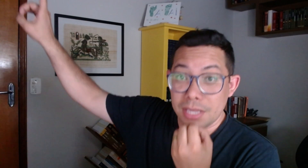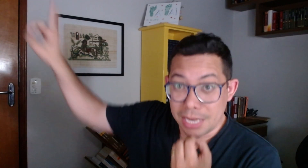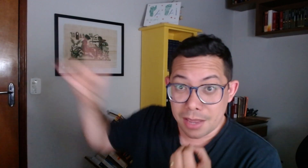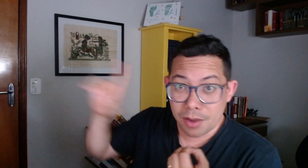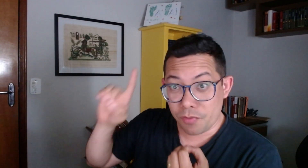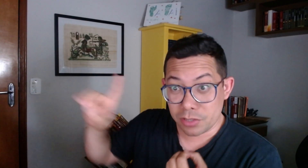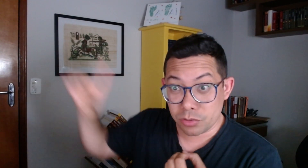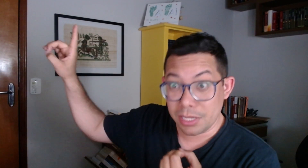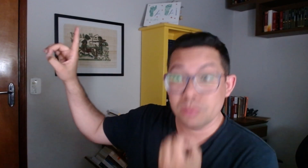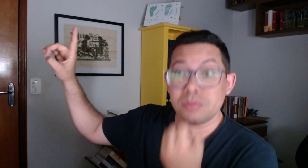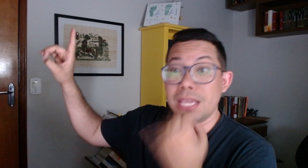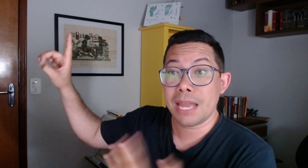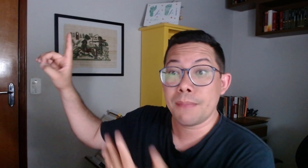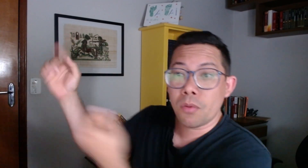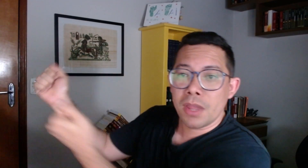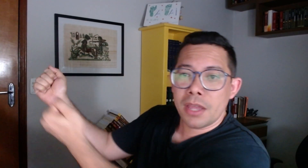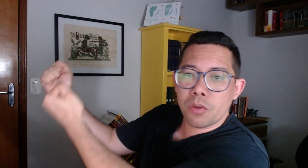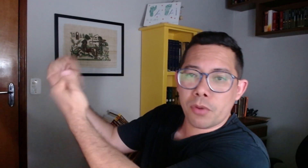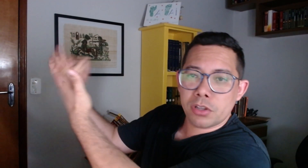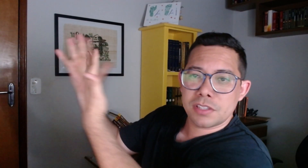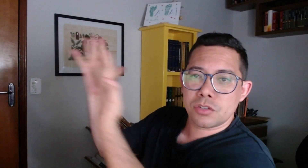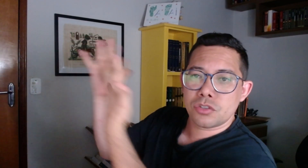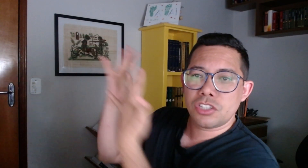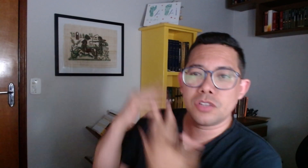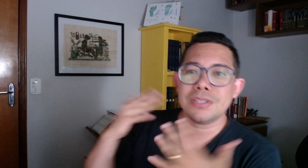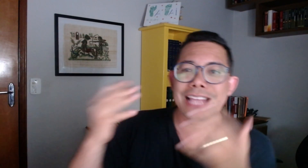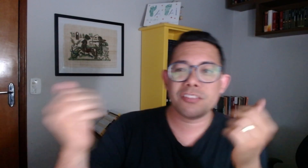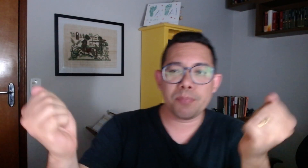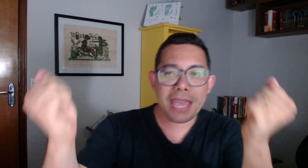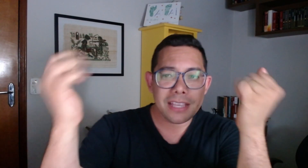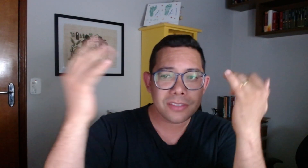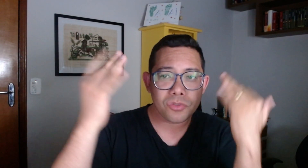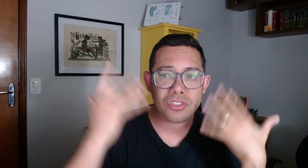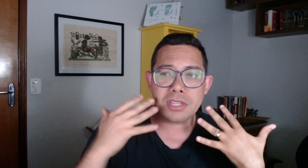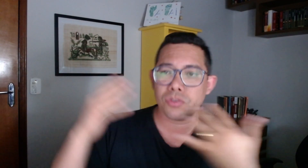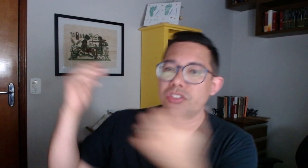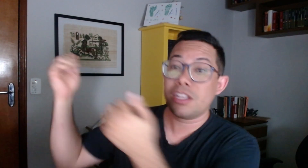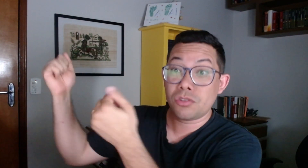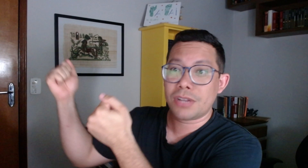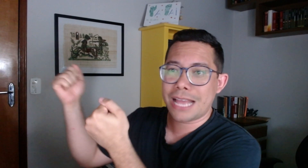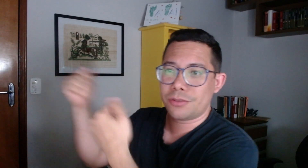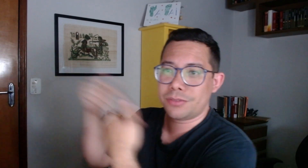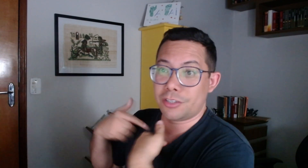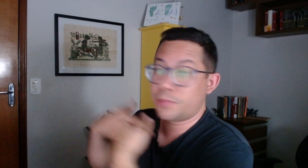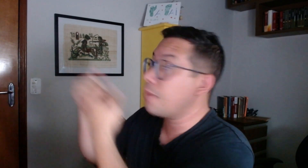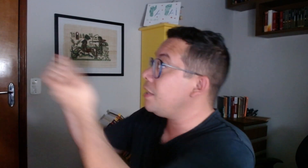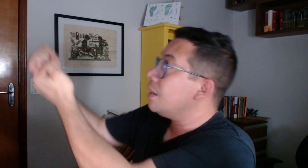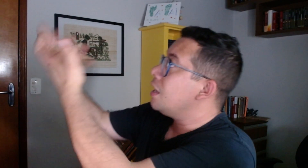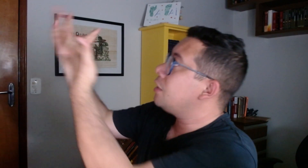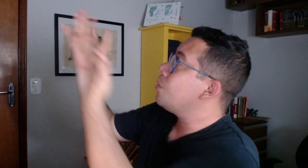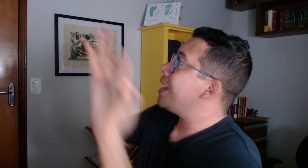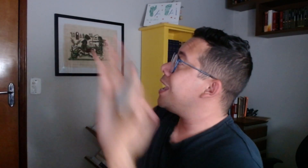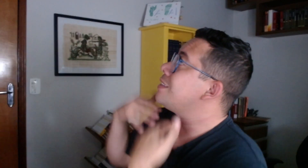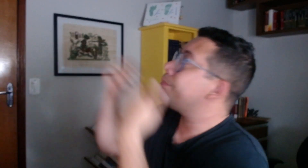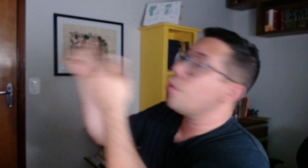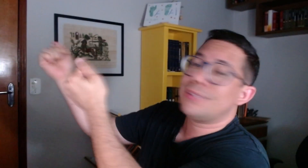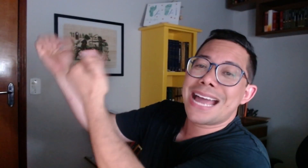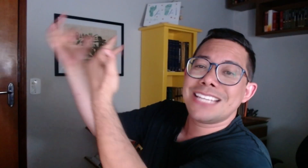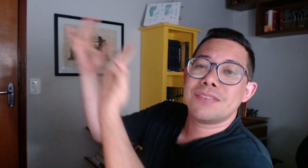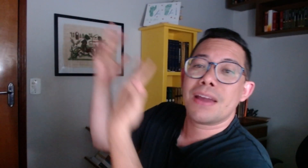eu faço Deus, ele é bom. E eu posso fazer no sentido das bênçãos de Deus direcionado, certo? Para mim. Então essa bondade vai